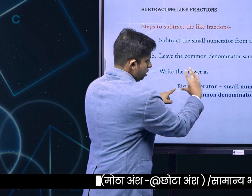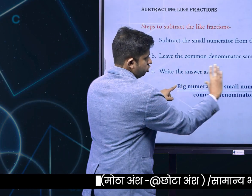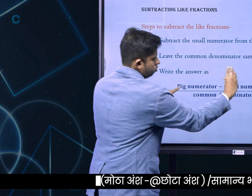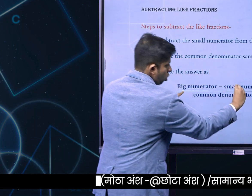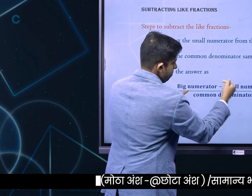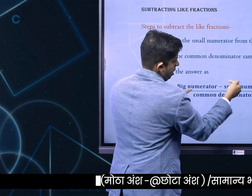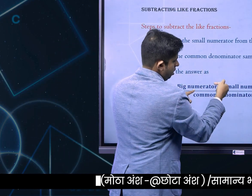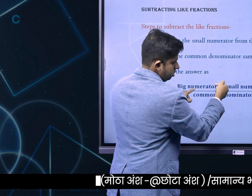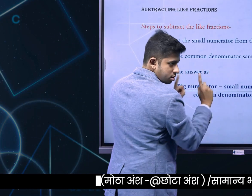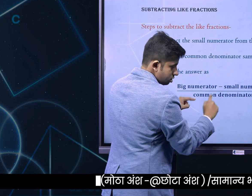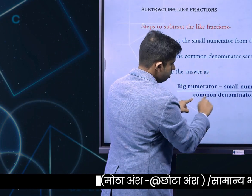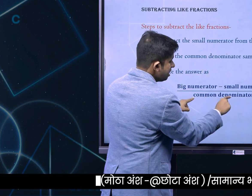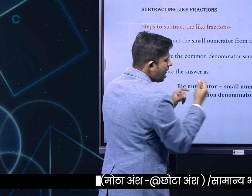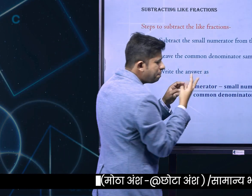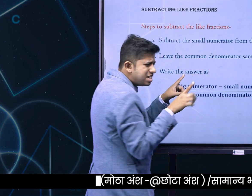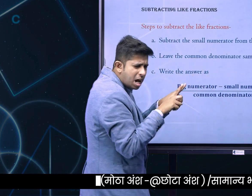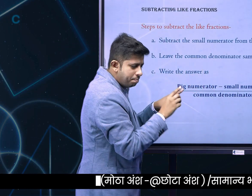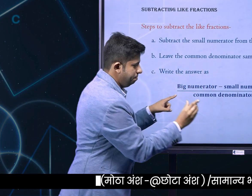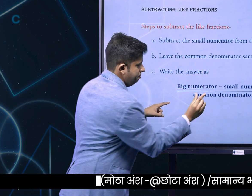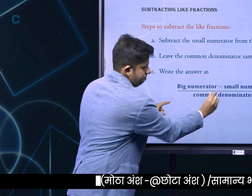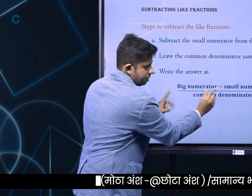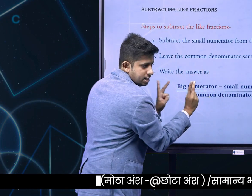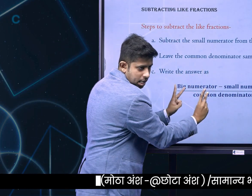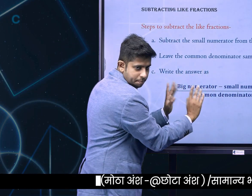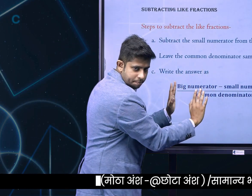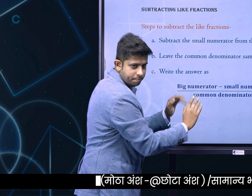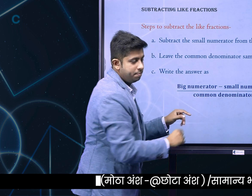मोठा अंश छोटा अंश भागिले सामान्य भाजक.